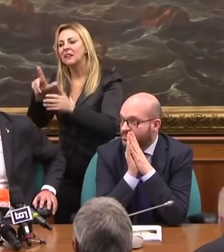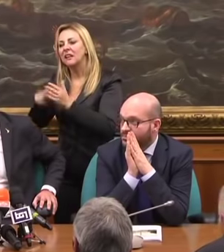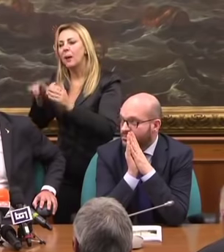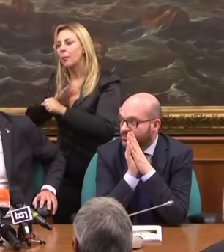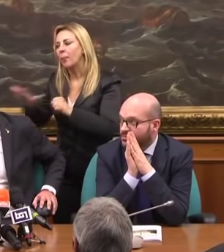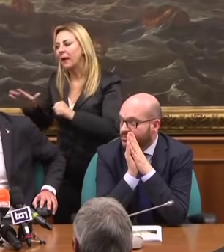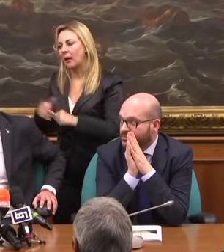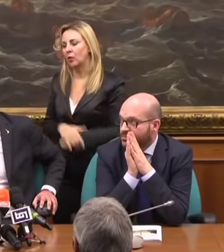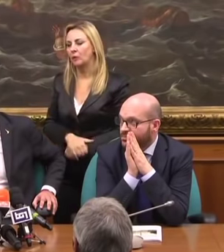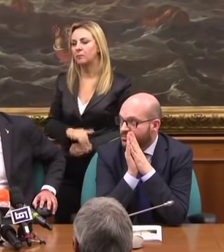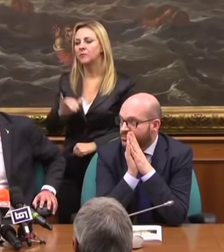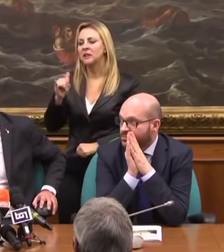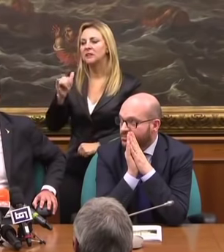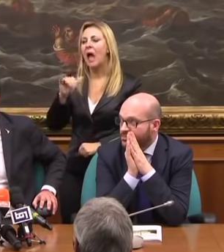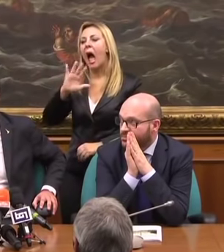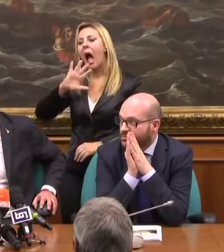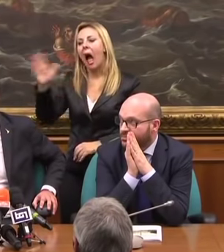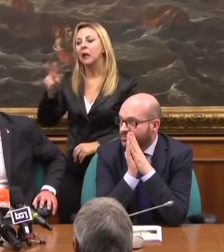Sì, però altri